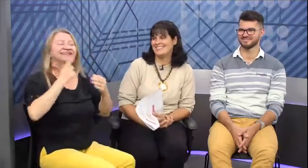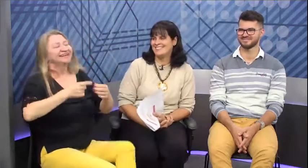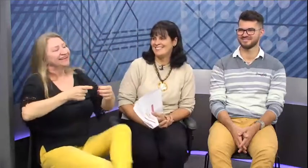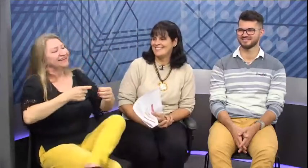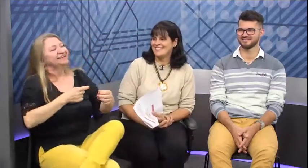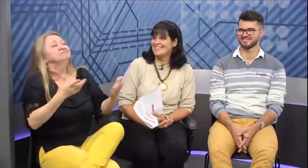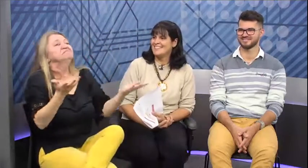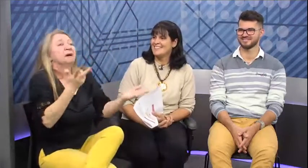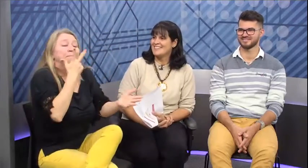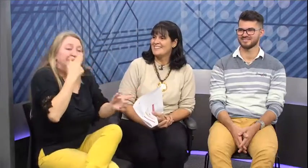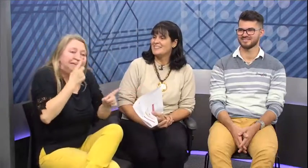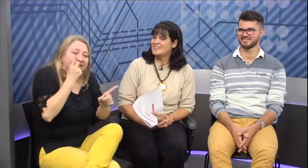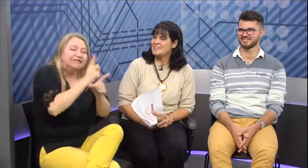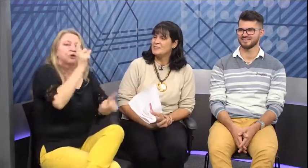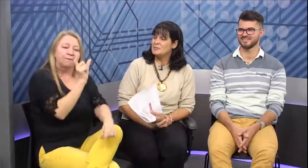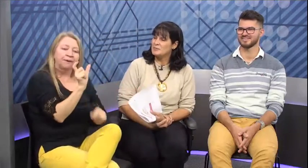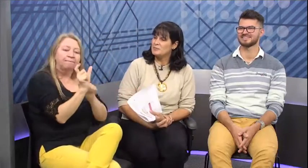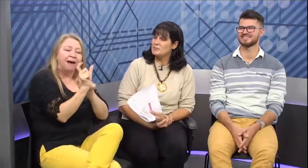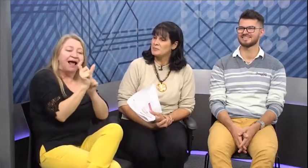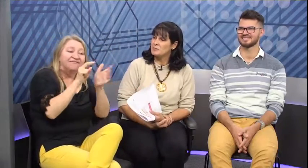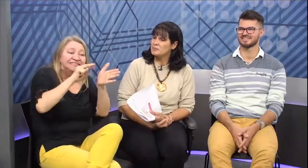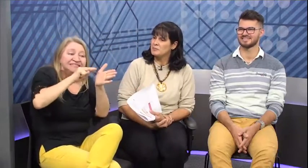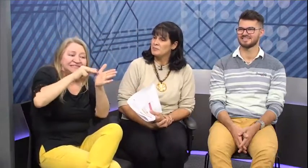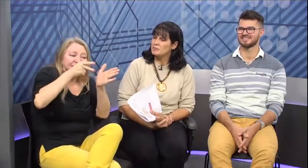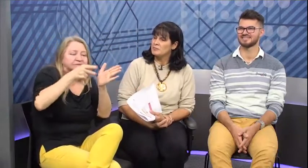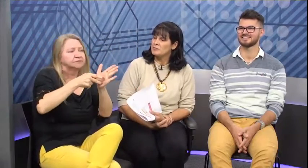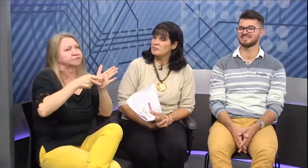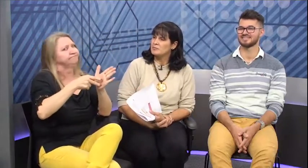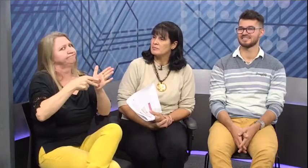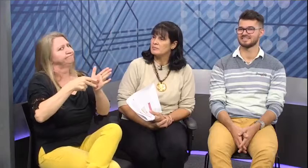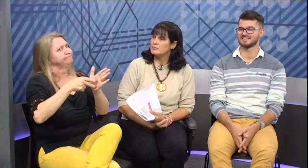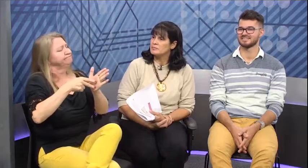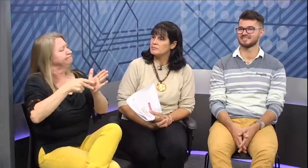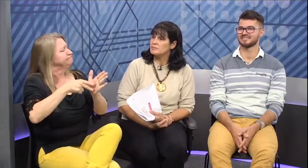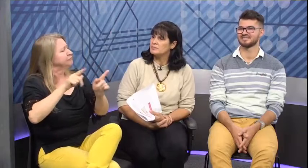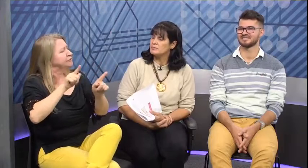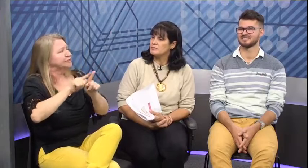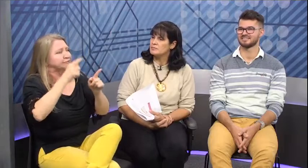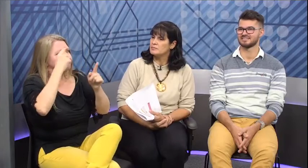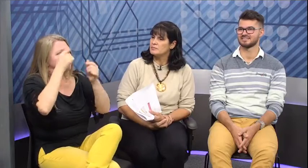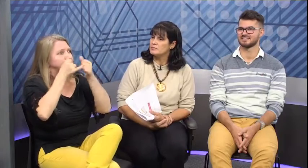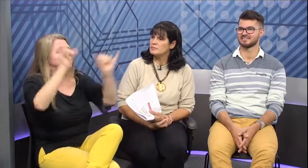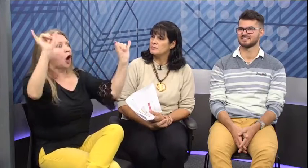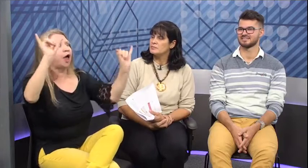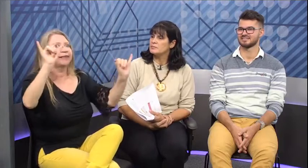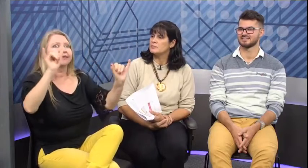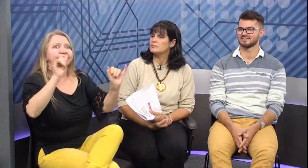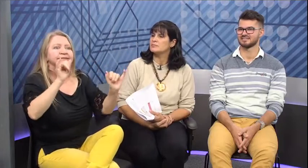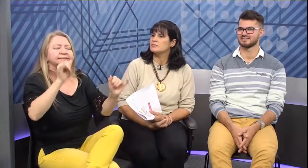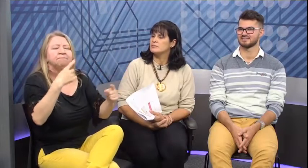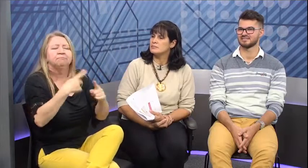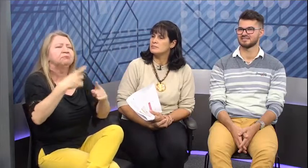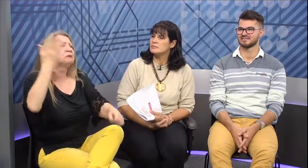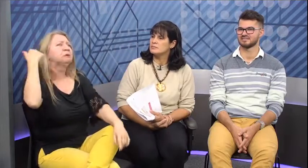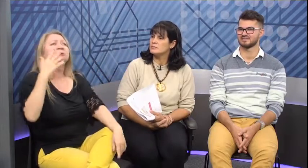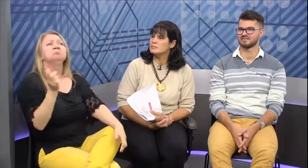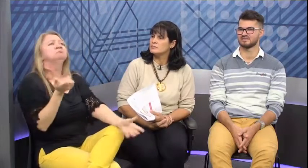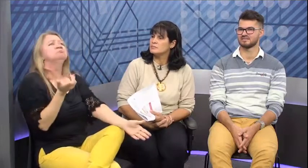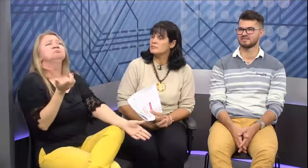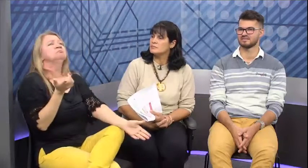de ler, né? E é como se fosse uma descoberta em buscar saber os significados da palavra. Num primeiro momento